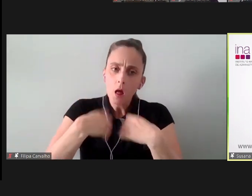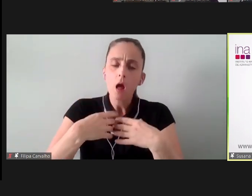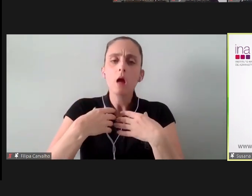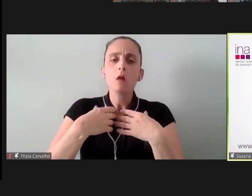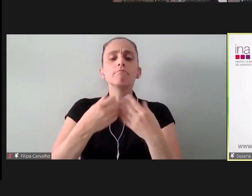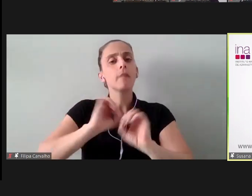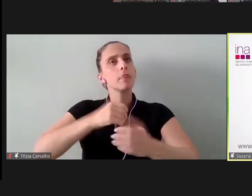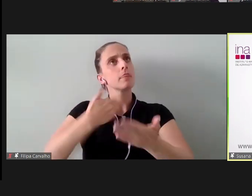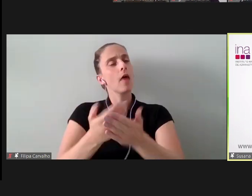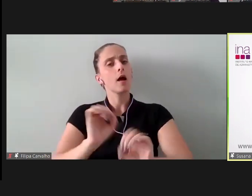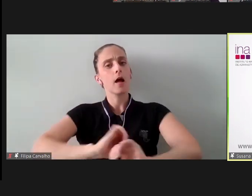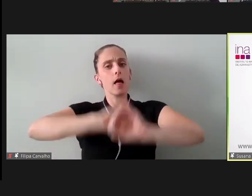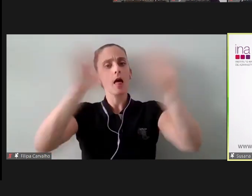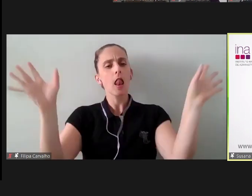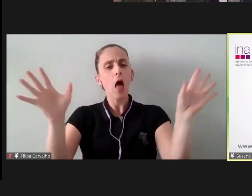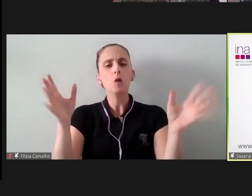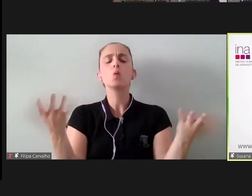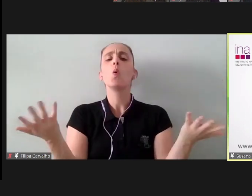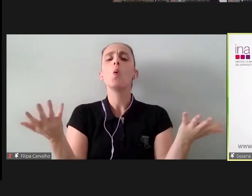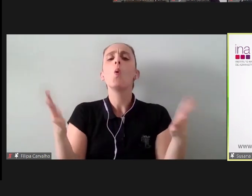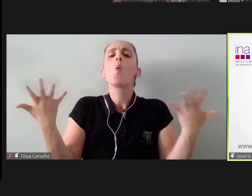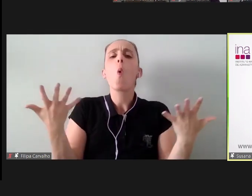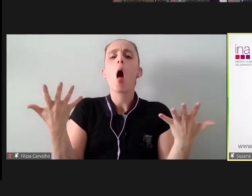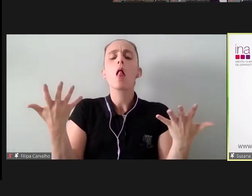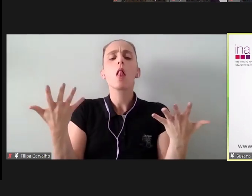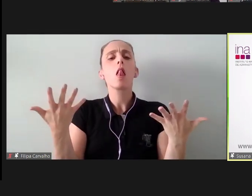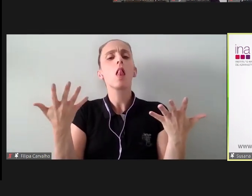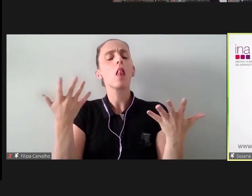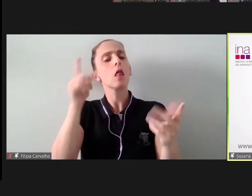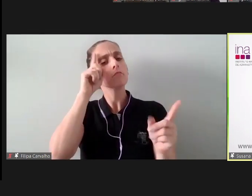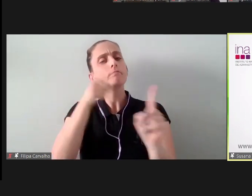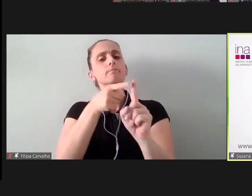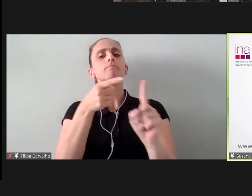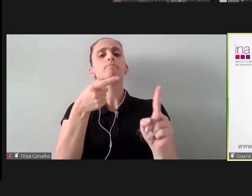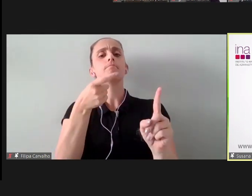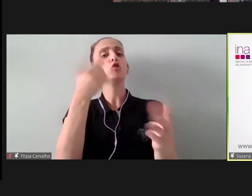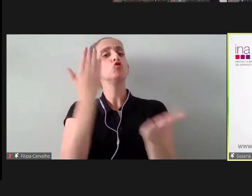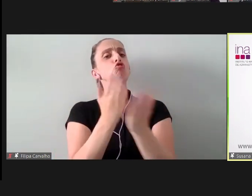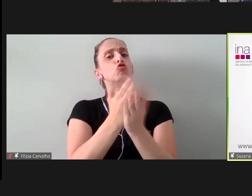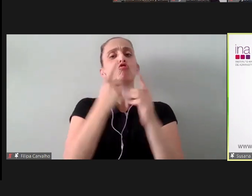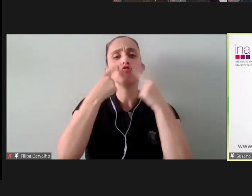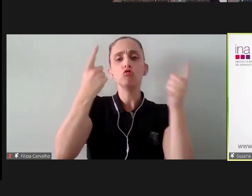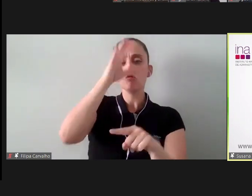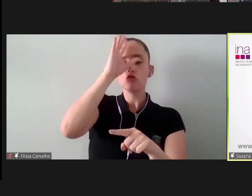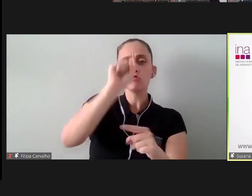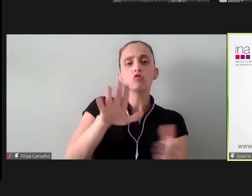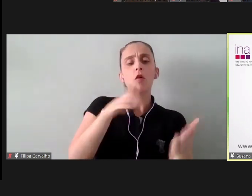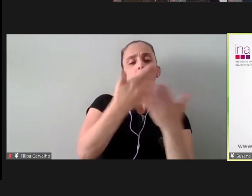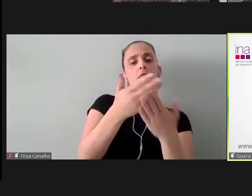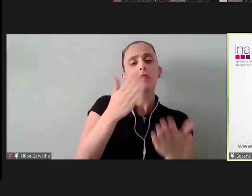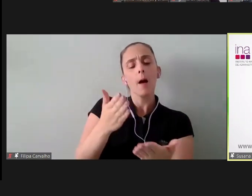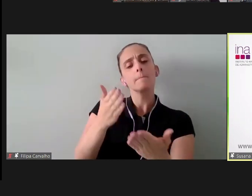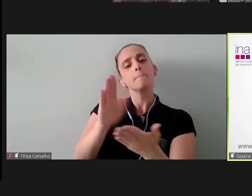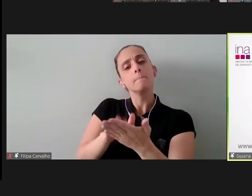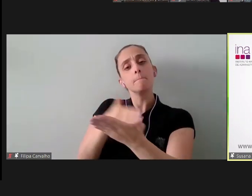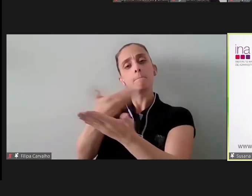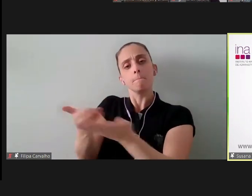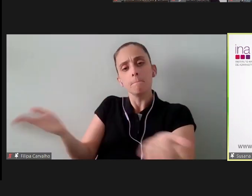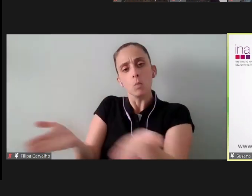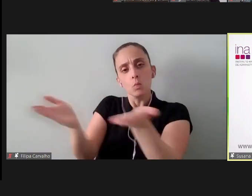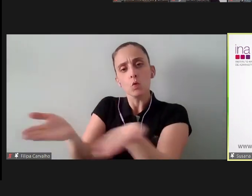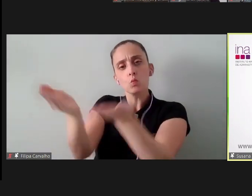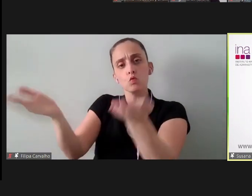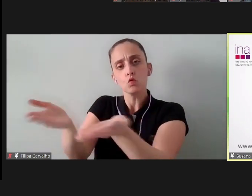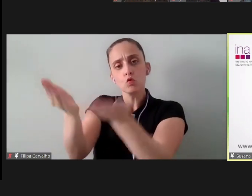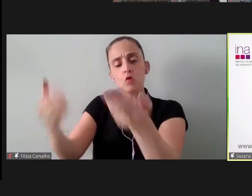aqui, qual é o papel que as escolas de administração pública podem ter na promoção da inovação,